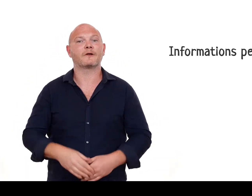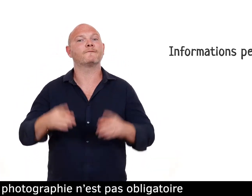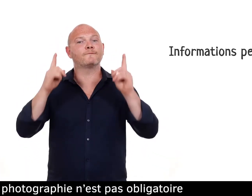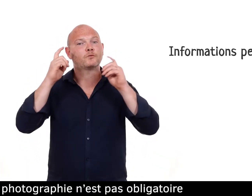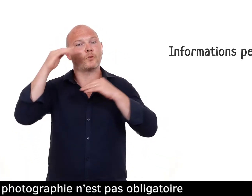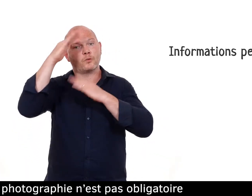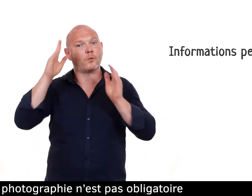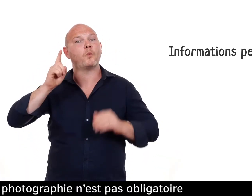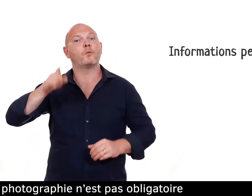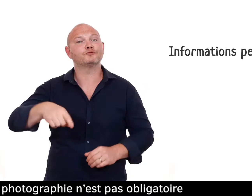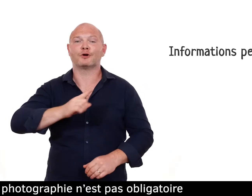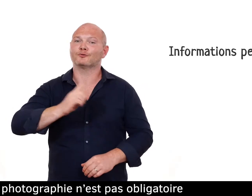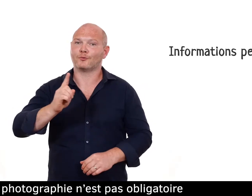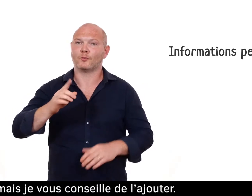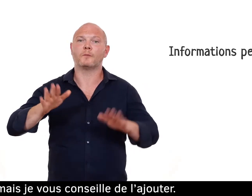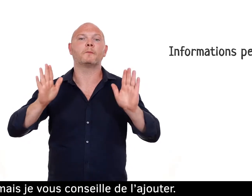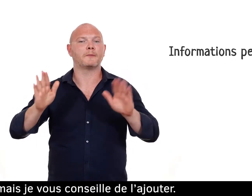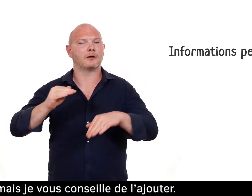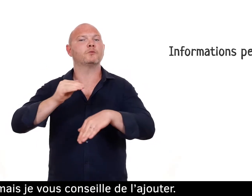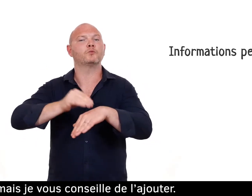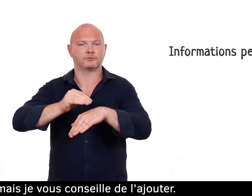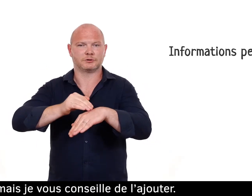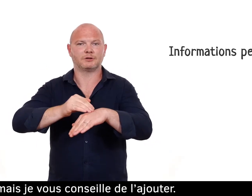La photographie n'est pas obligatoire, mais je vous conseille de l'ajouter.